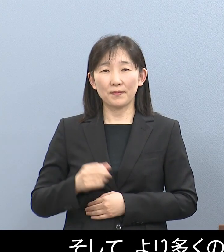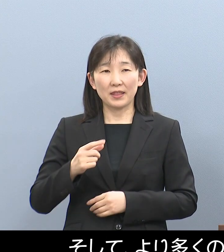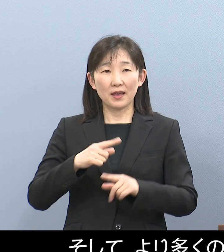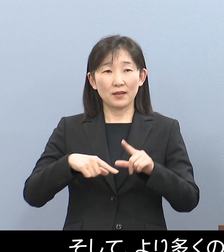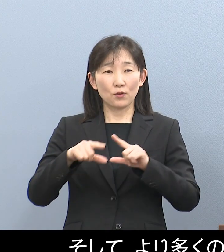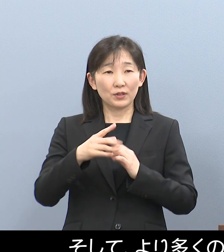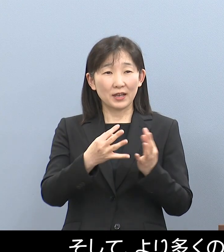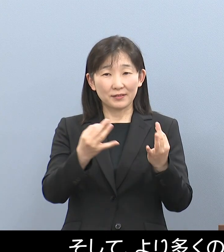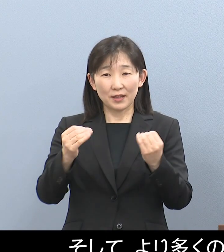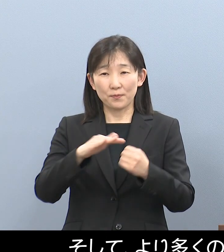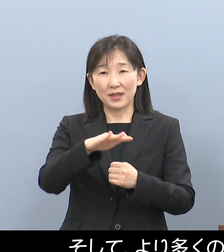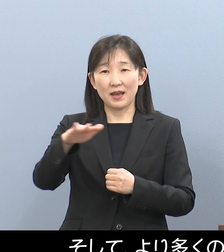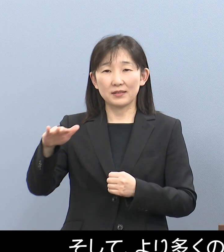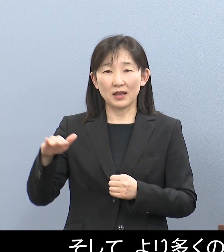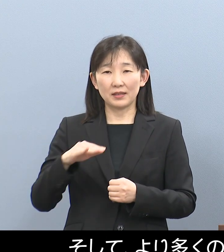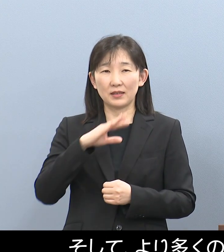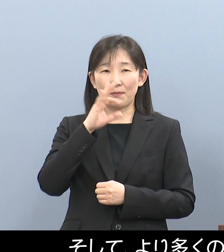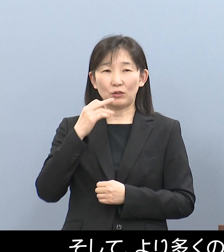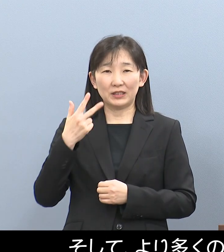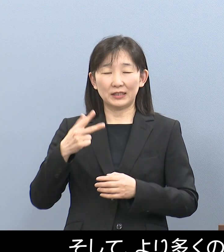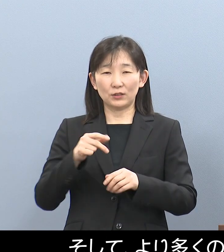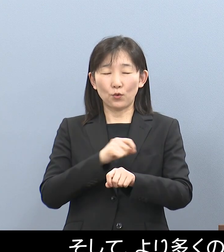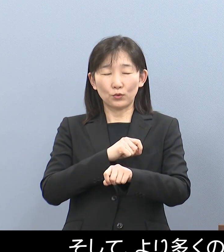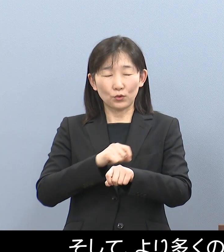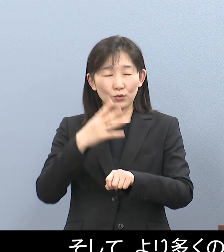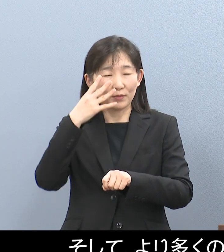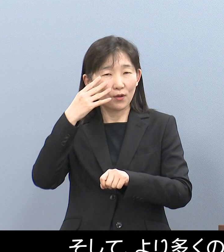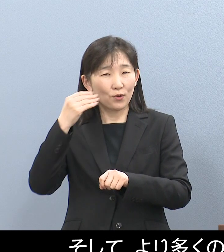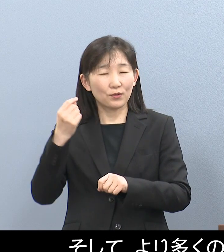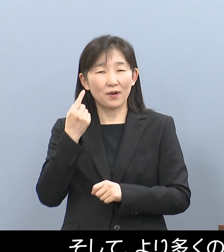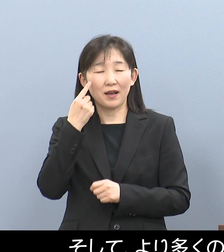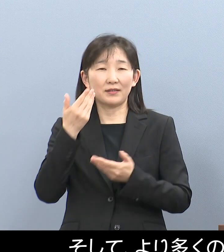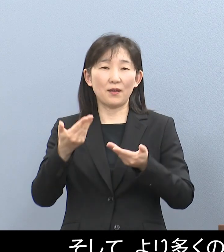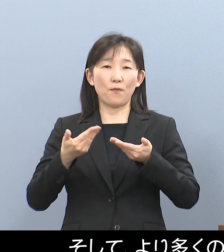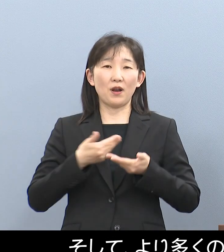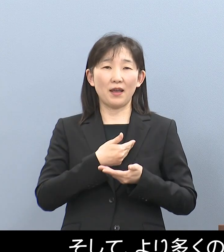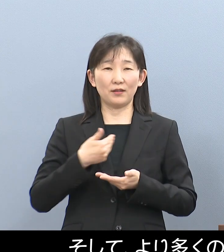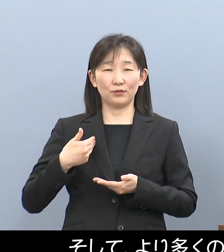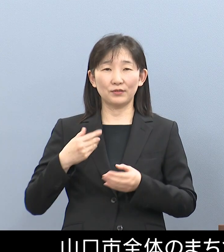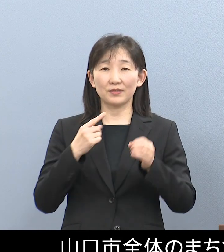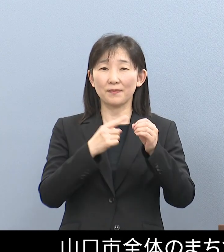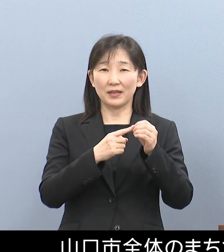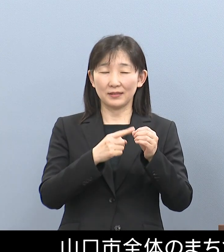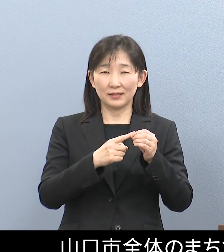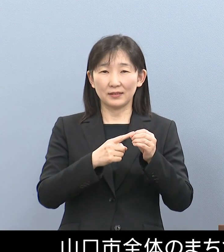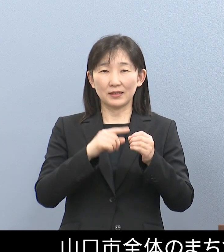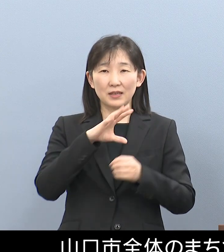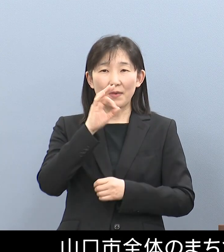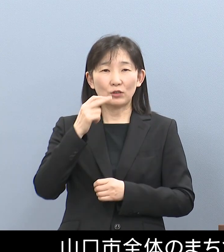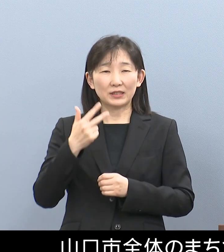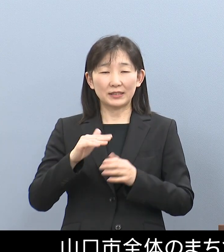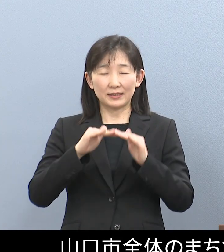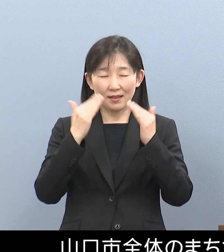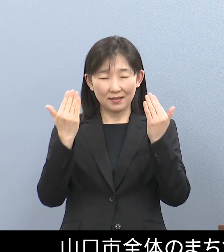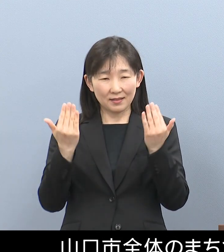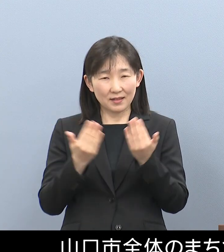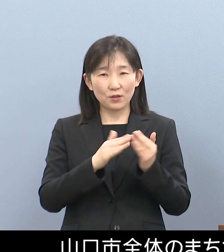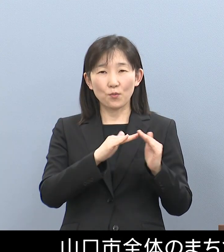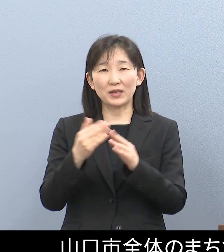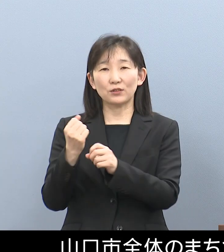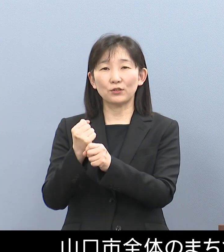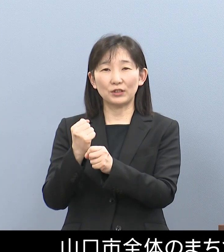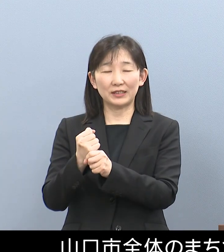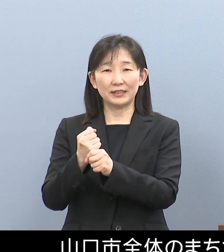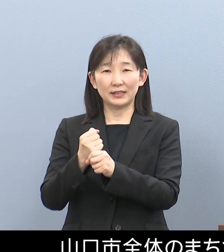多くの皆様にこうした本市の特色や魅力を感じ取っていただけますよう、山口市全体のまちづくりにつきまして